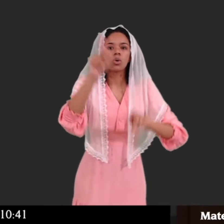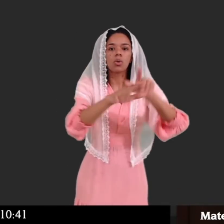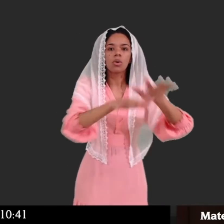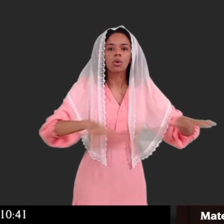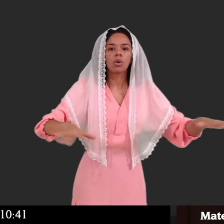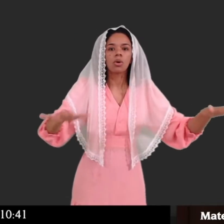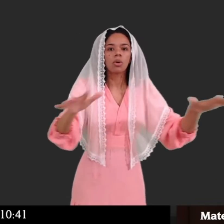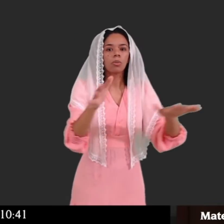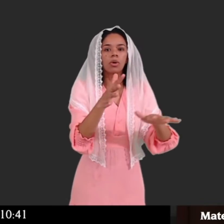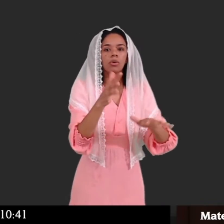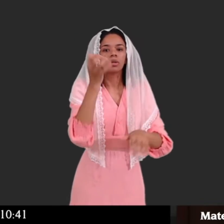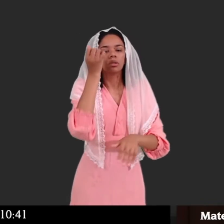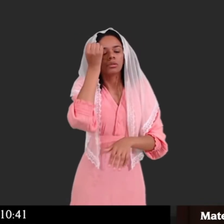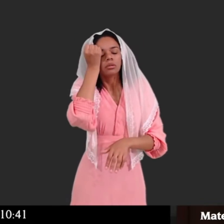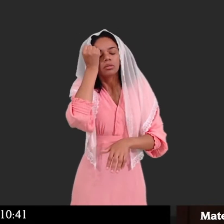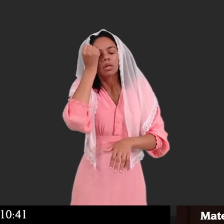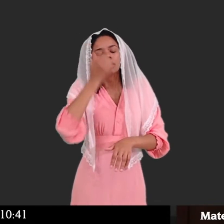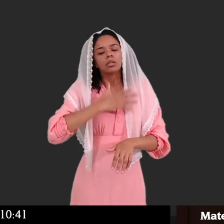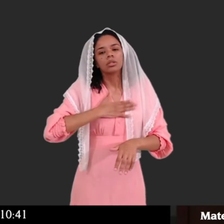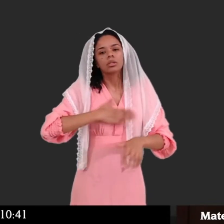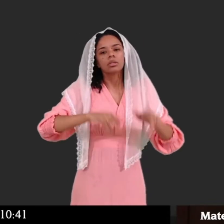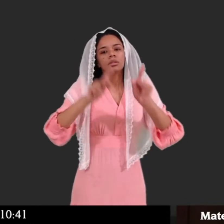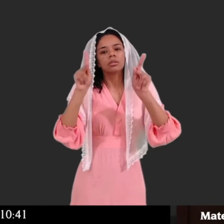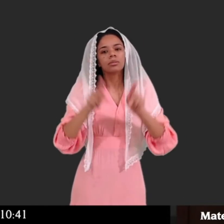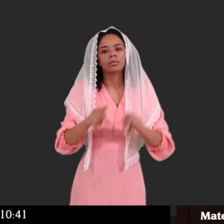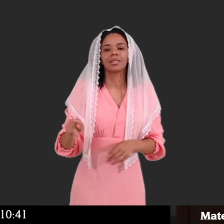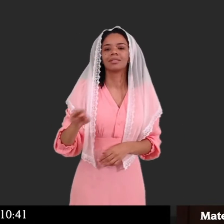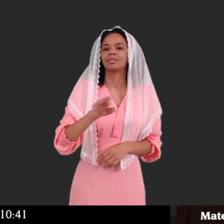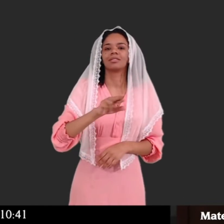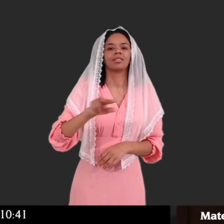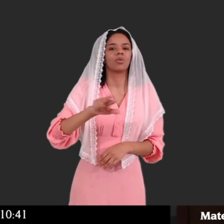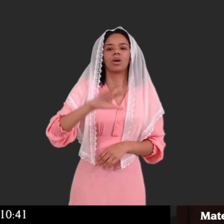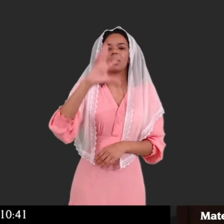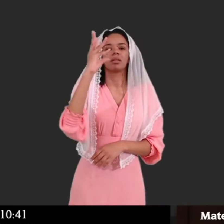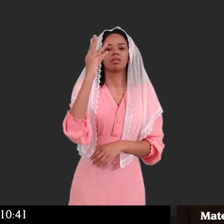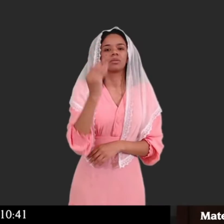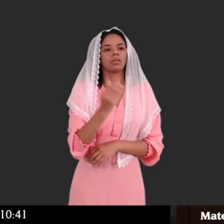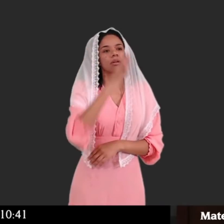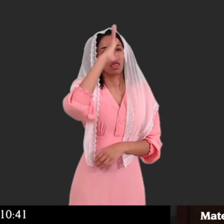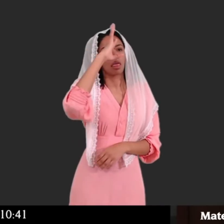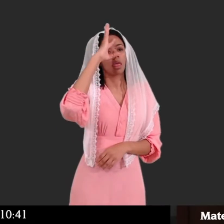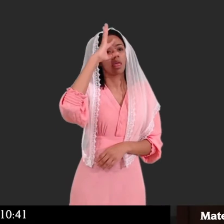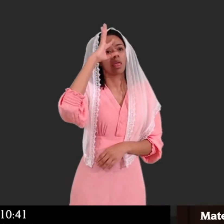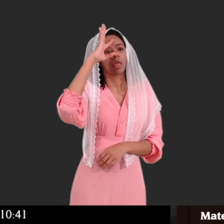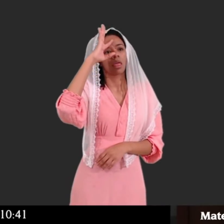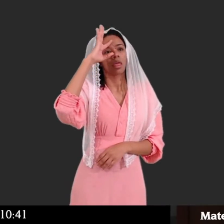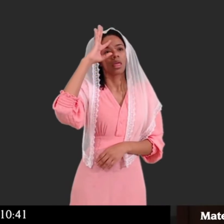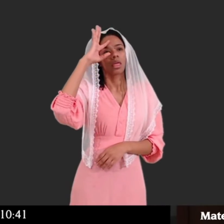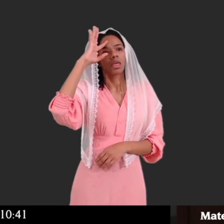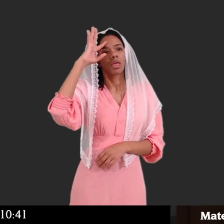descansa, não um sono que repara as energias, mas um sono espiritual muito terrível. E naquele